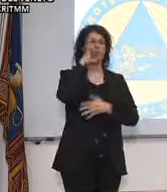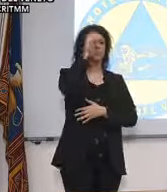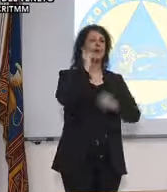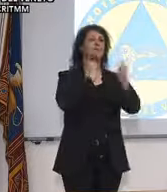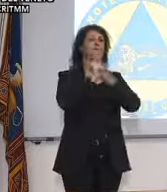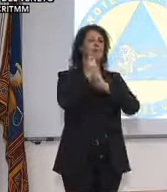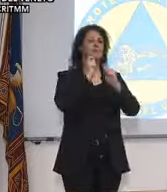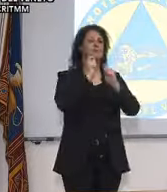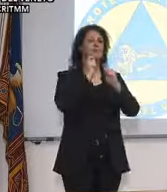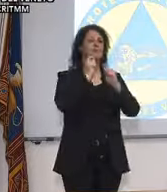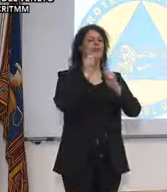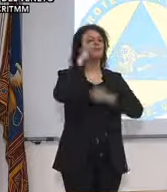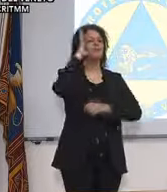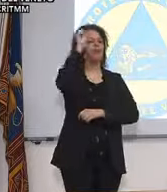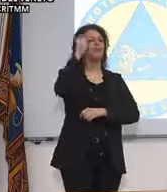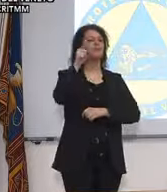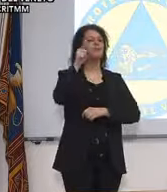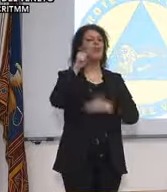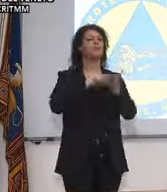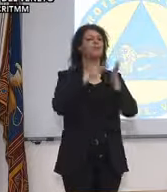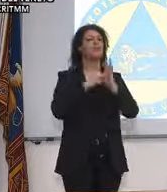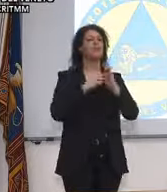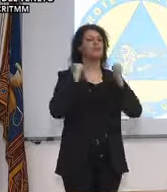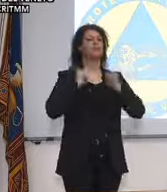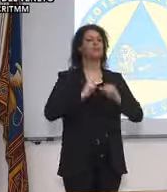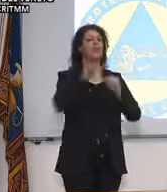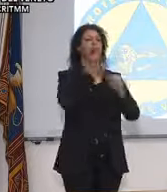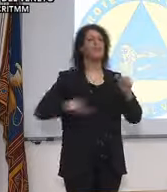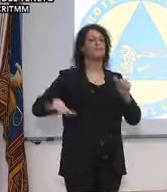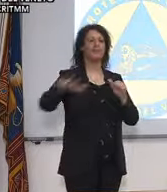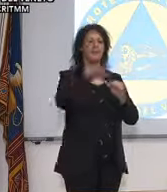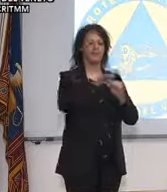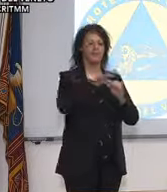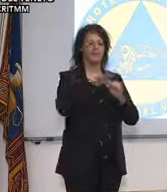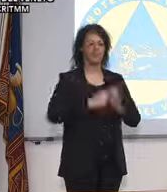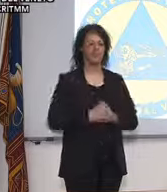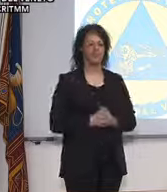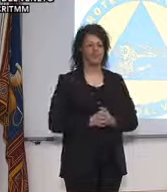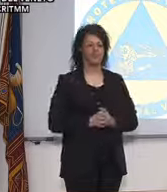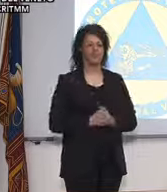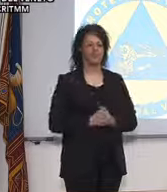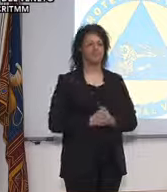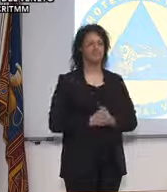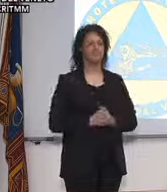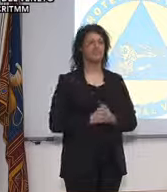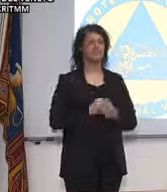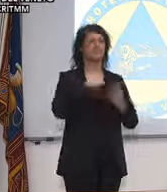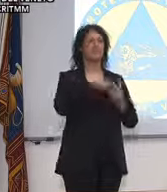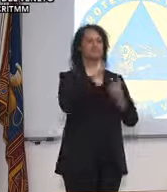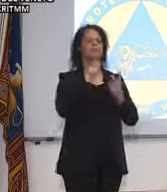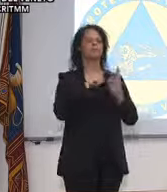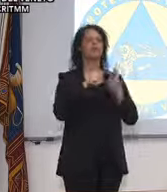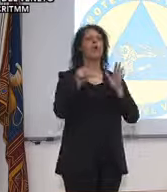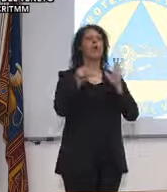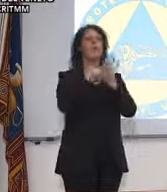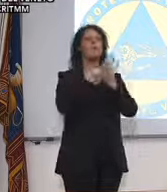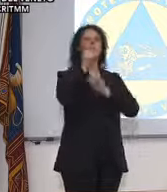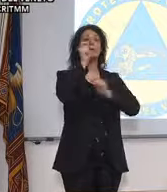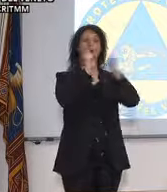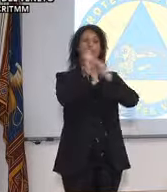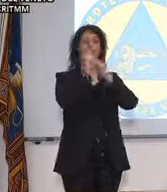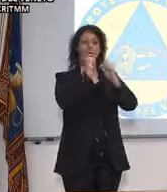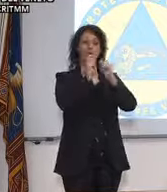di Ingegneria Civile e Ambientale, con la quale collaboriamo anche su altri fronti, e con il Comune di Padova per cercare